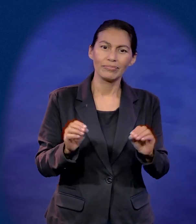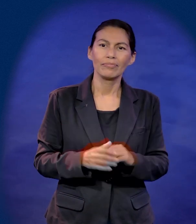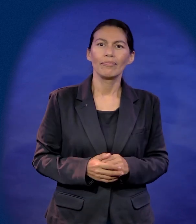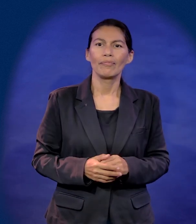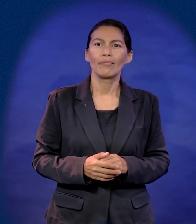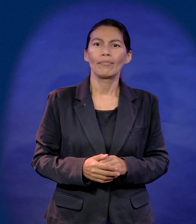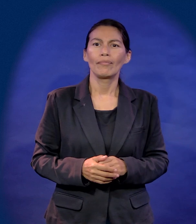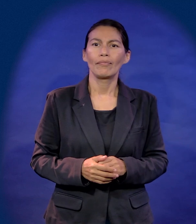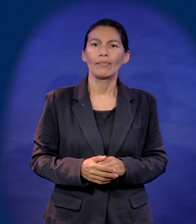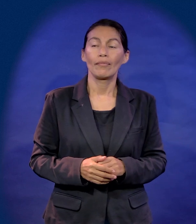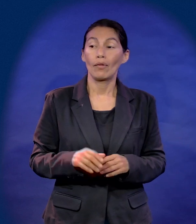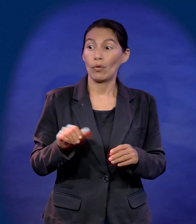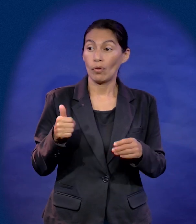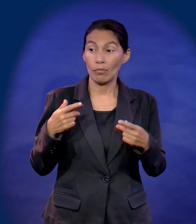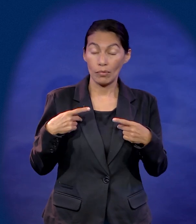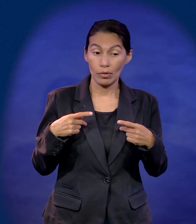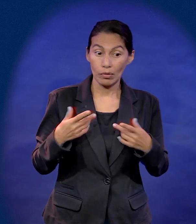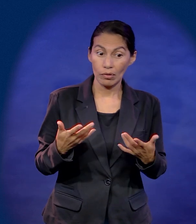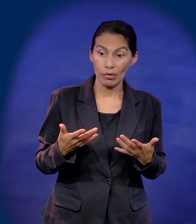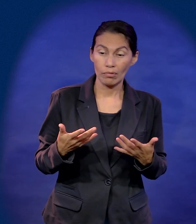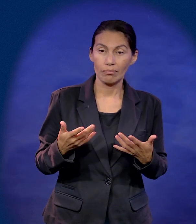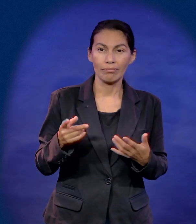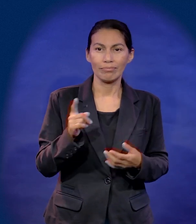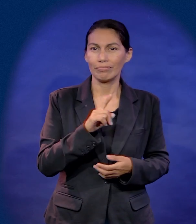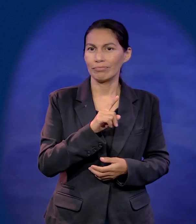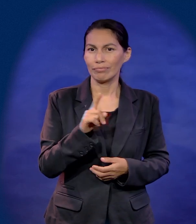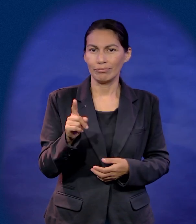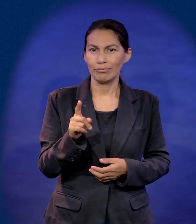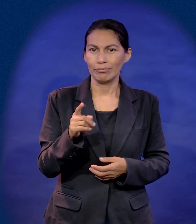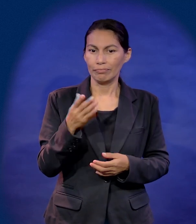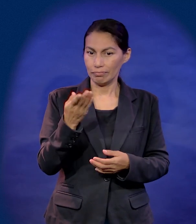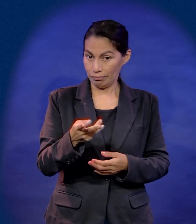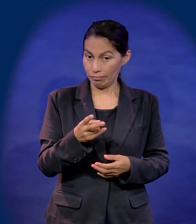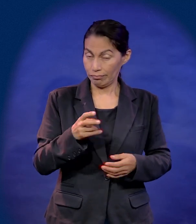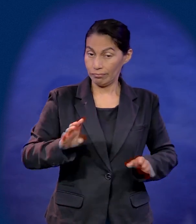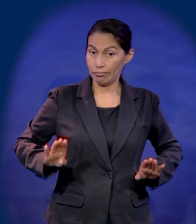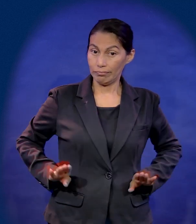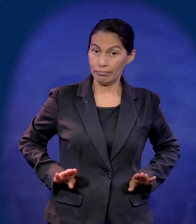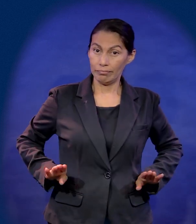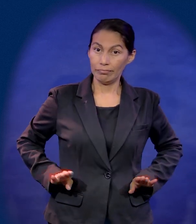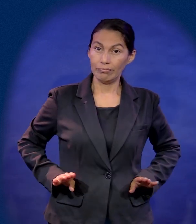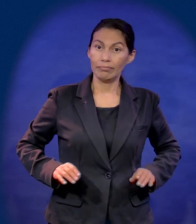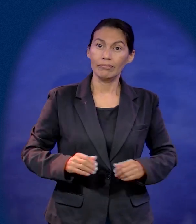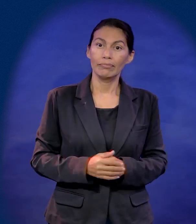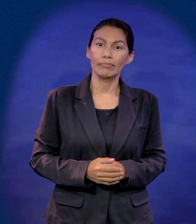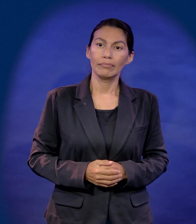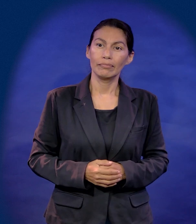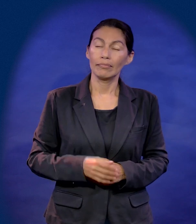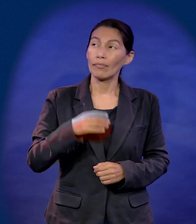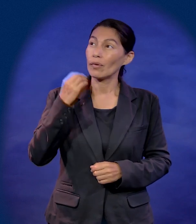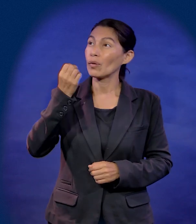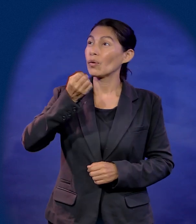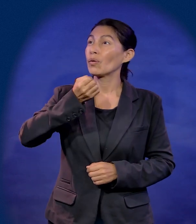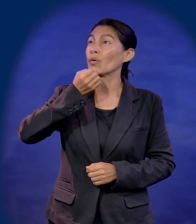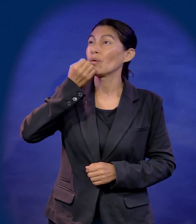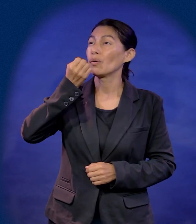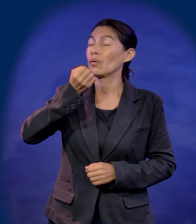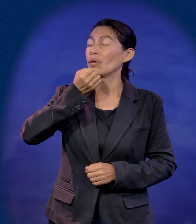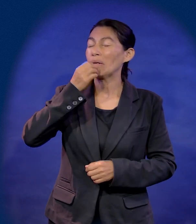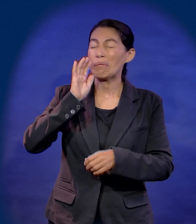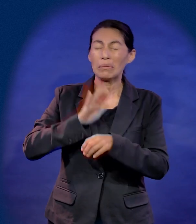No, esas cosas no. Nada de esas cosas. Nada de estar stalkeando a la otra persona. Déjalo, no. Usted tenga dignidad.